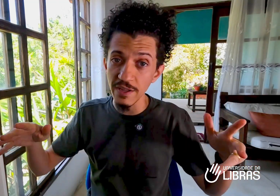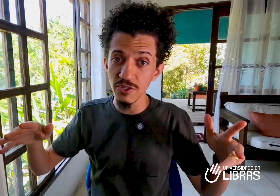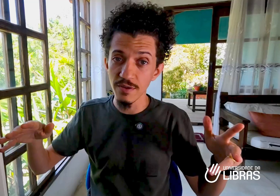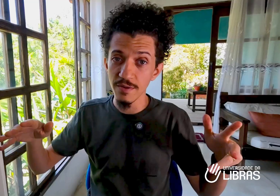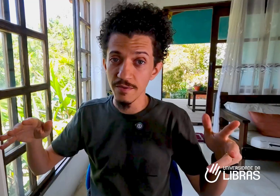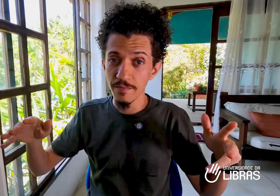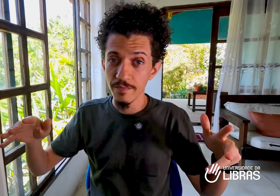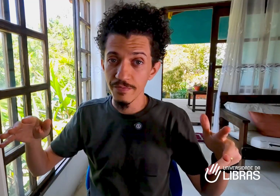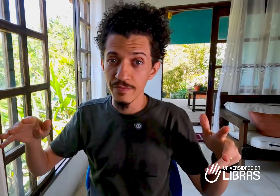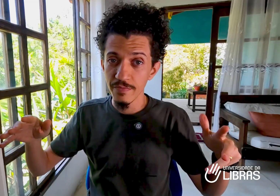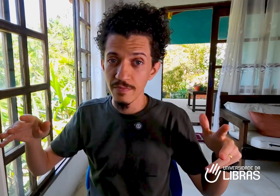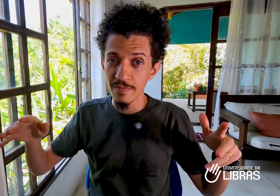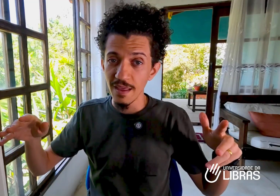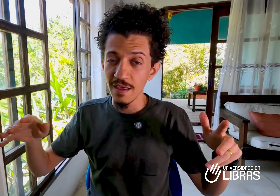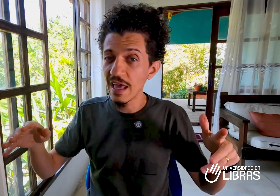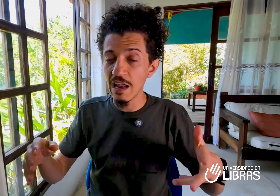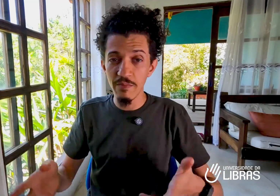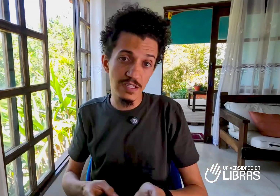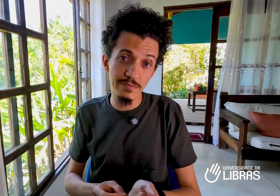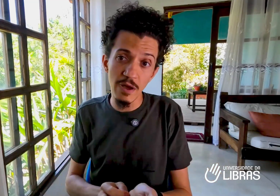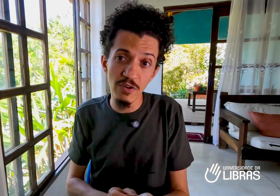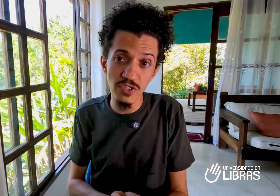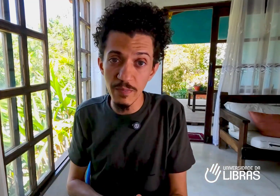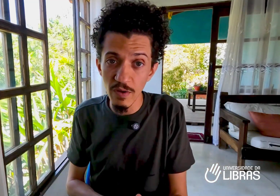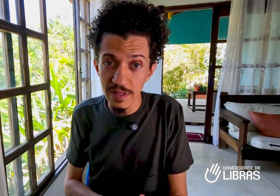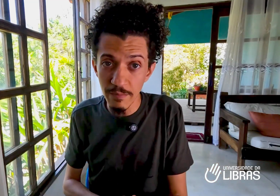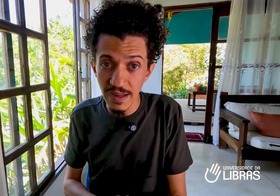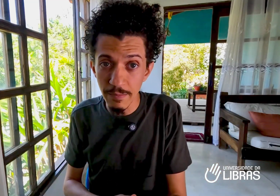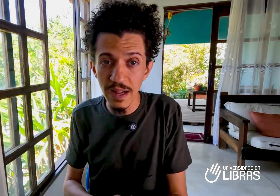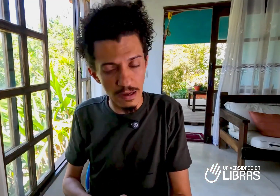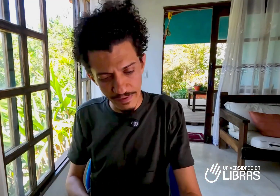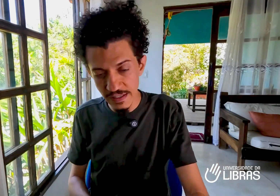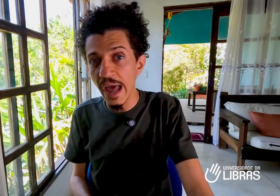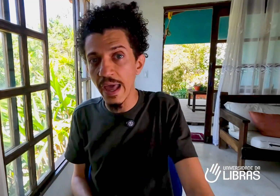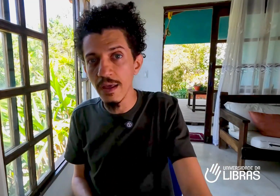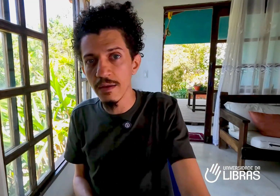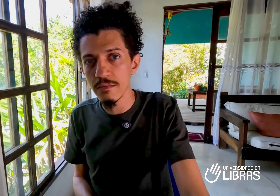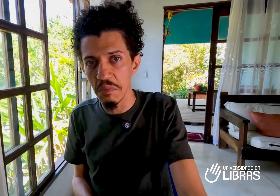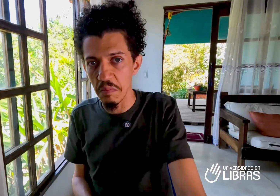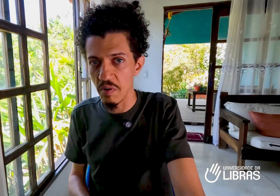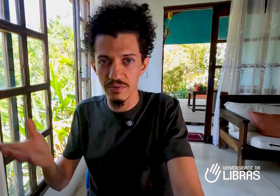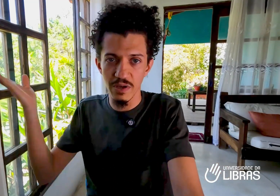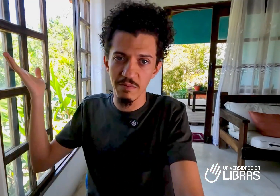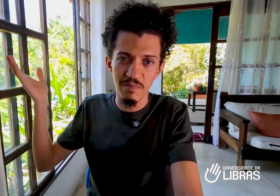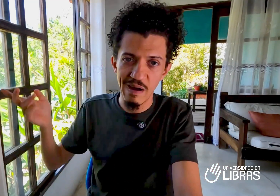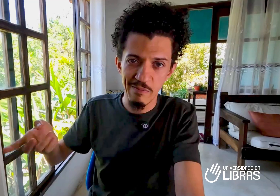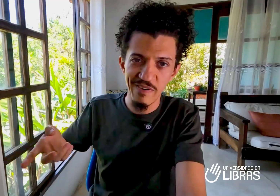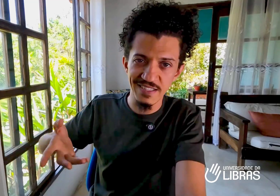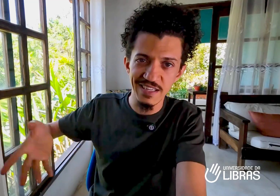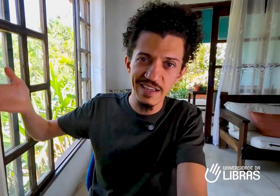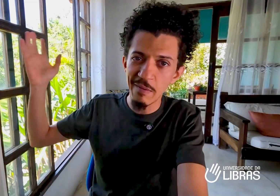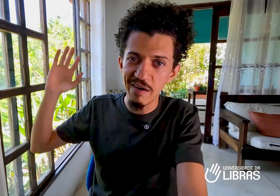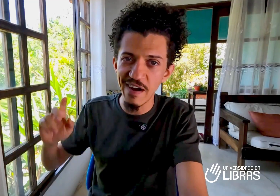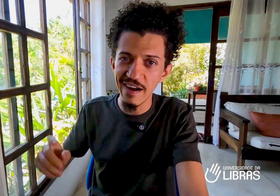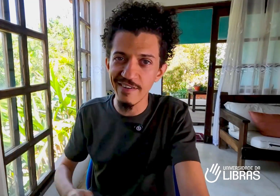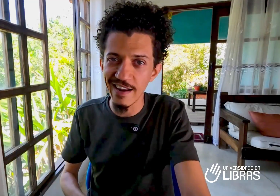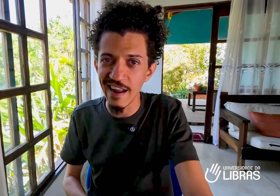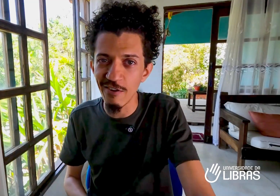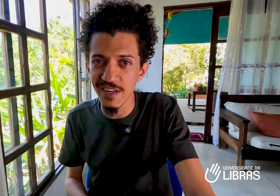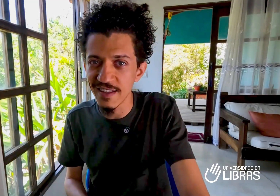naturalmente. E esse meu amigo tinha perguntado, mas sabe nadar? Eu falei, sei. Fazia e abafava lá na aula de